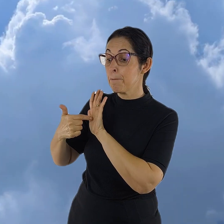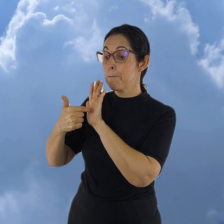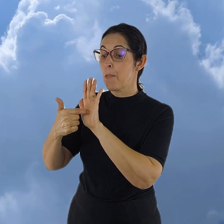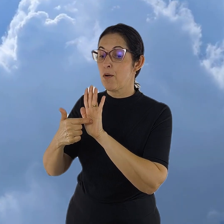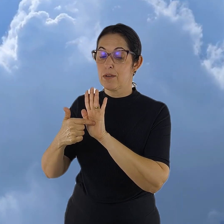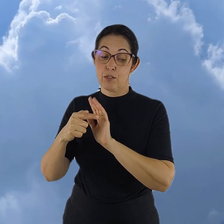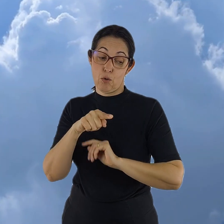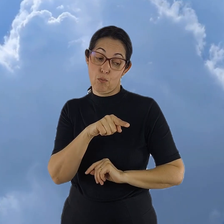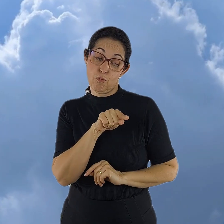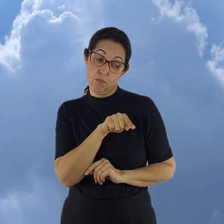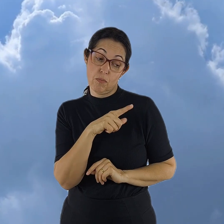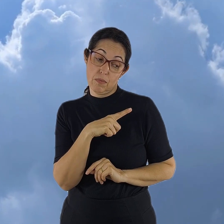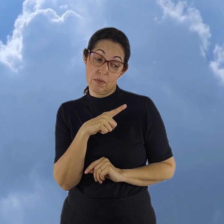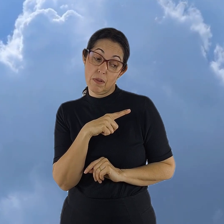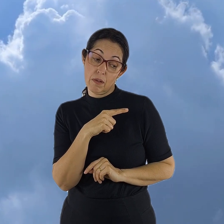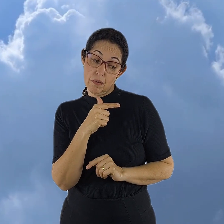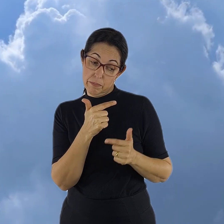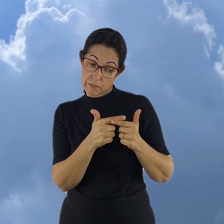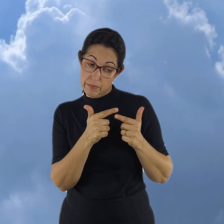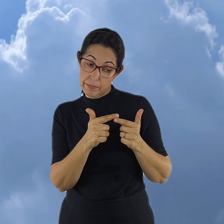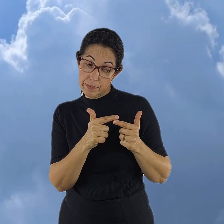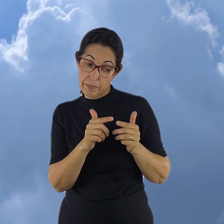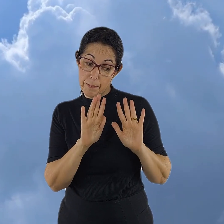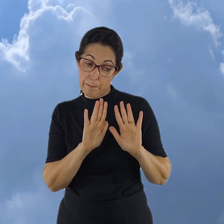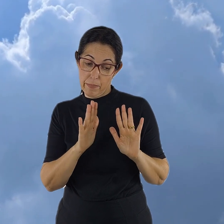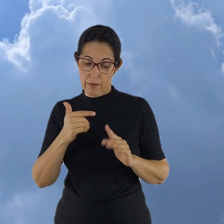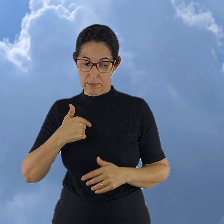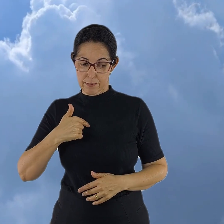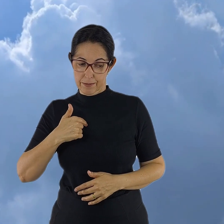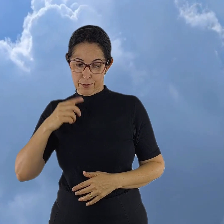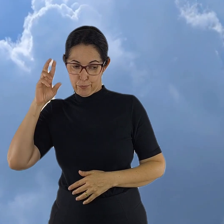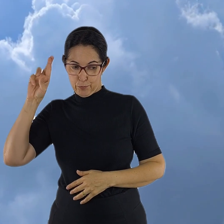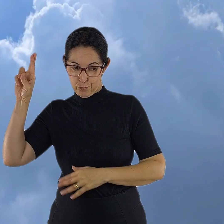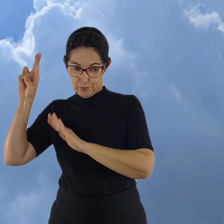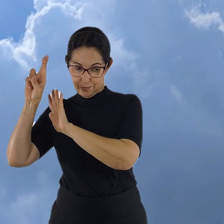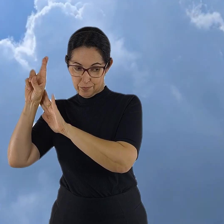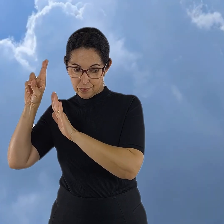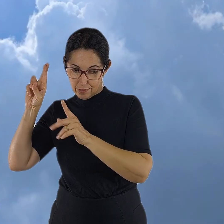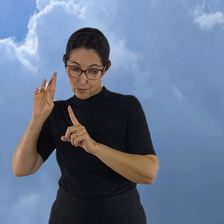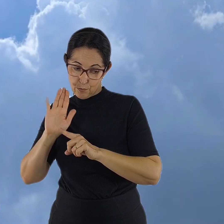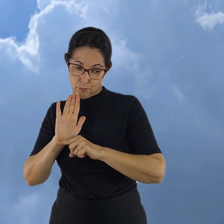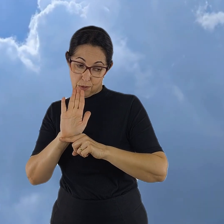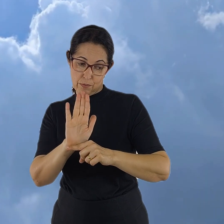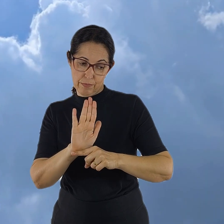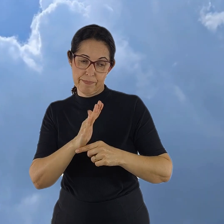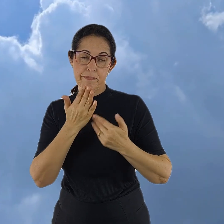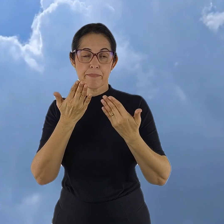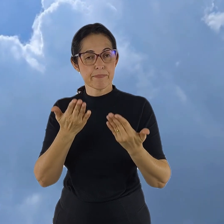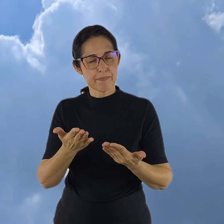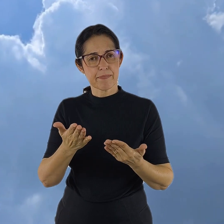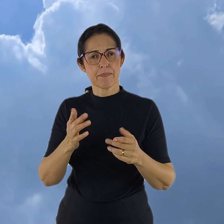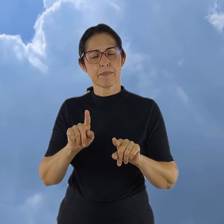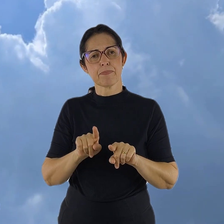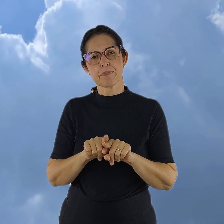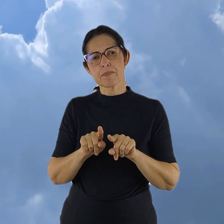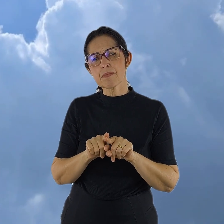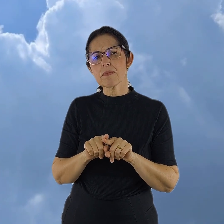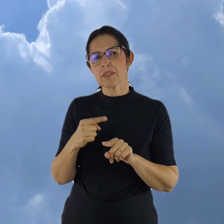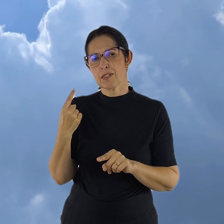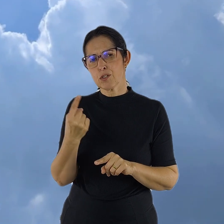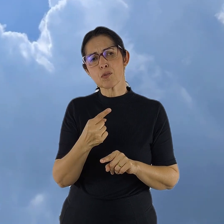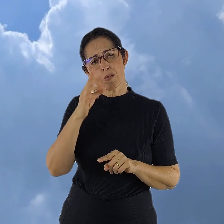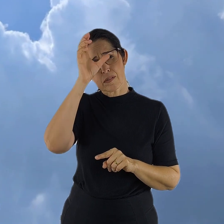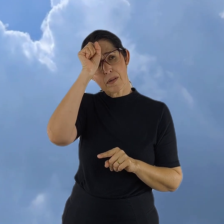Ele antecipa o mal para livrar os seus servos amados. E essa palavra se aplica à criação